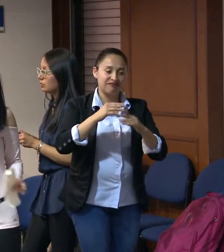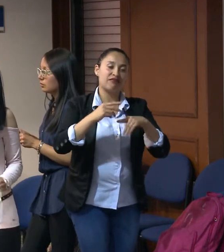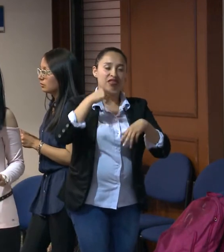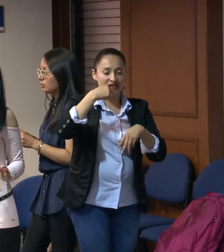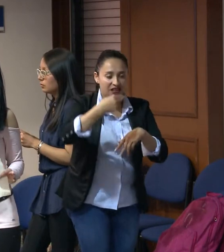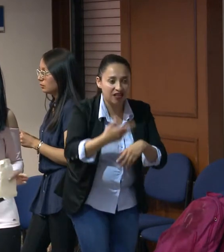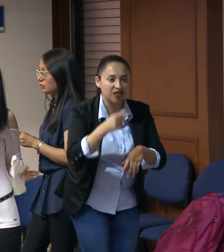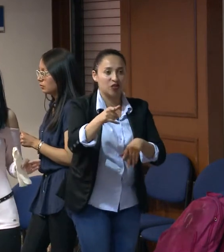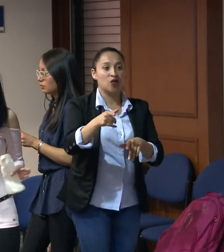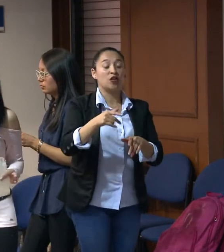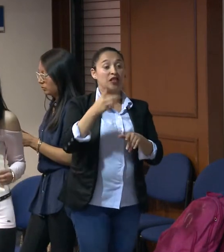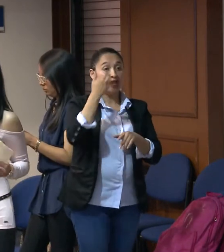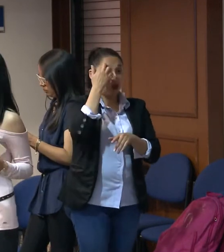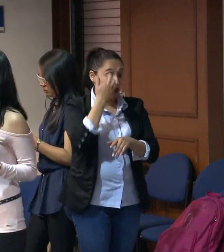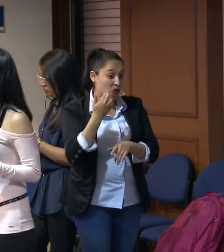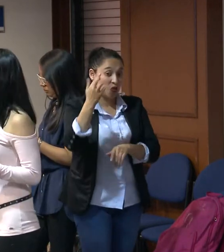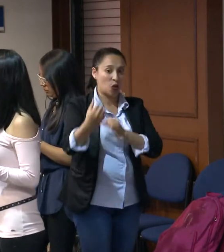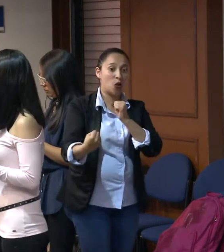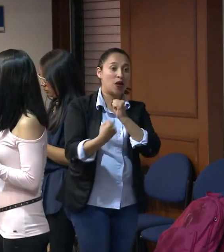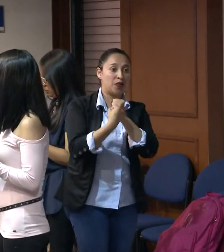profesionales del Centro Proteger Renacer.